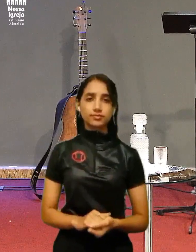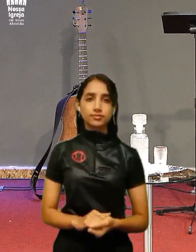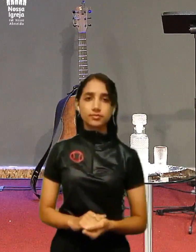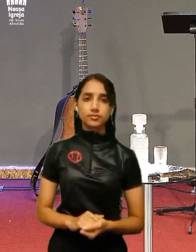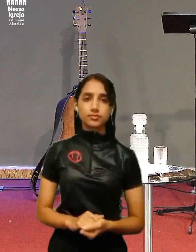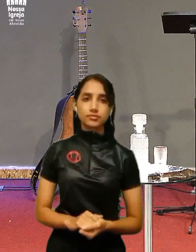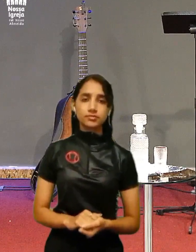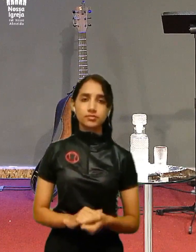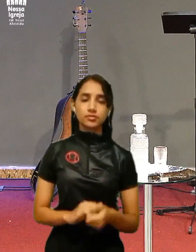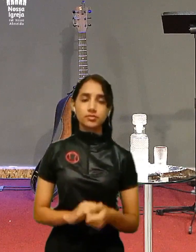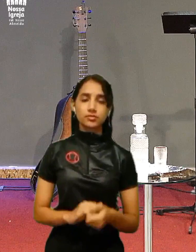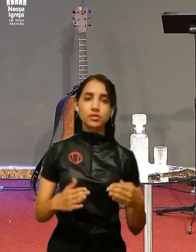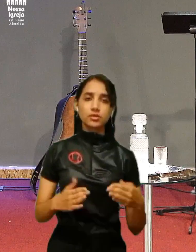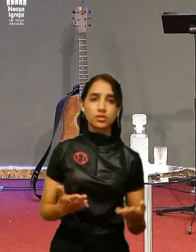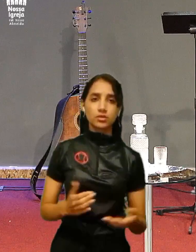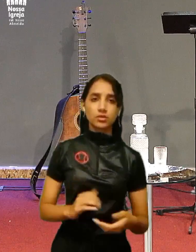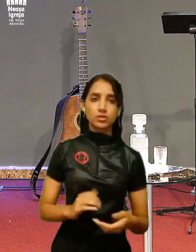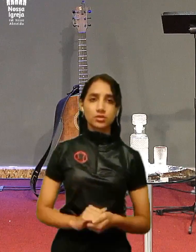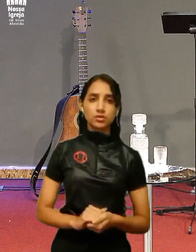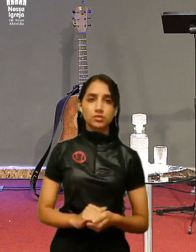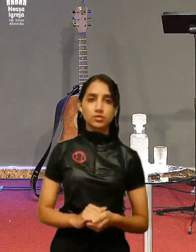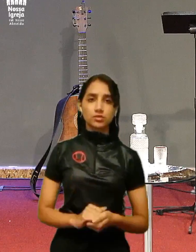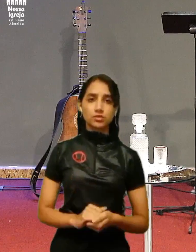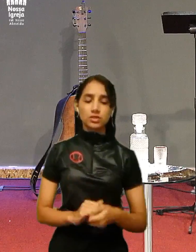Acaso podem esses ossos reviverem?